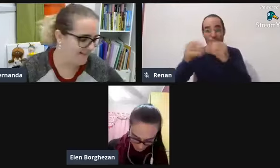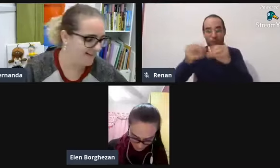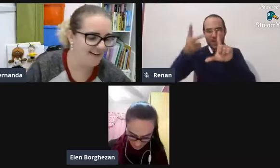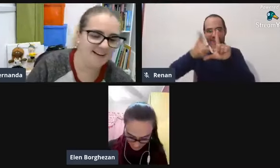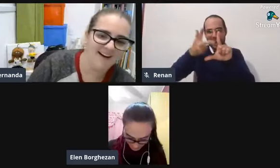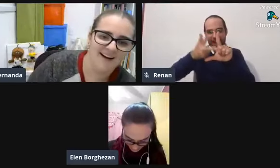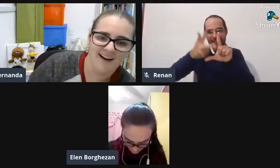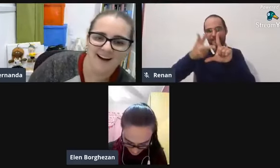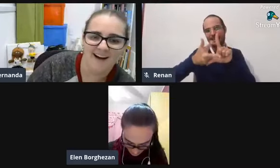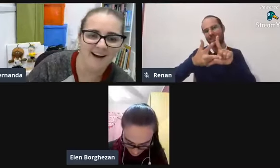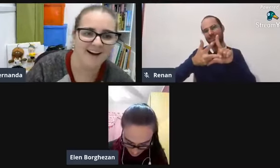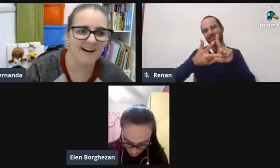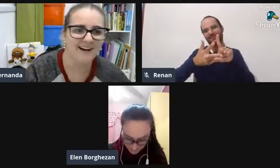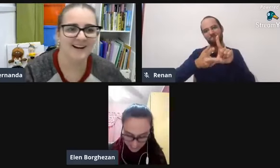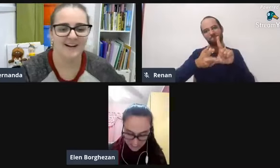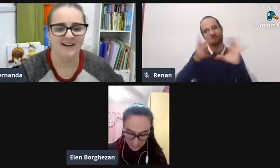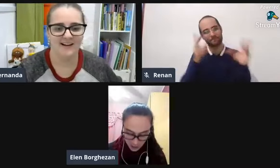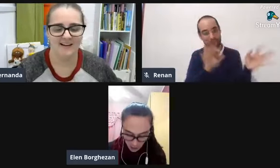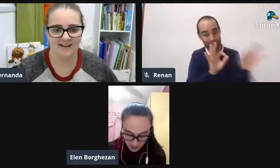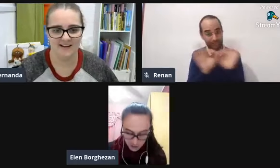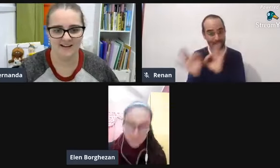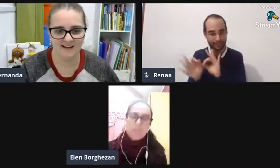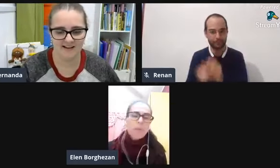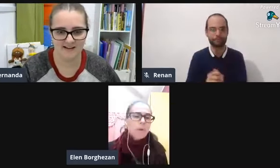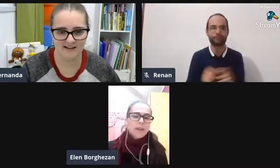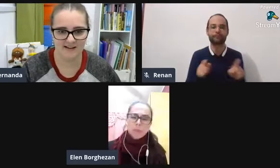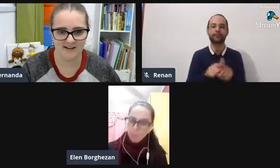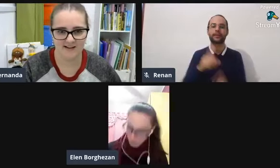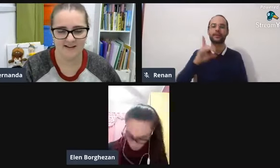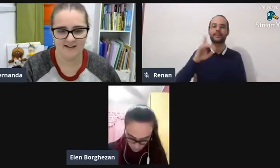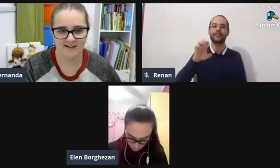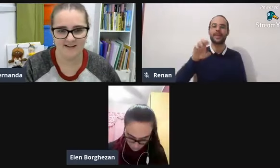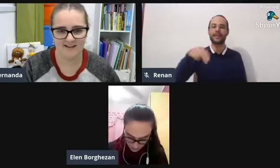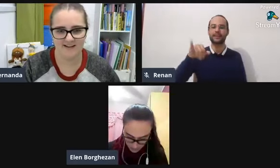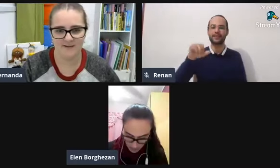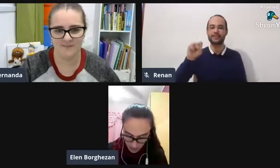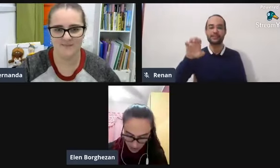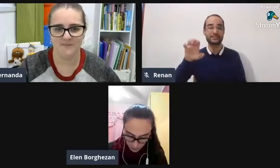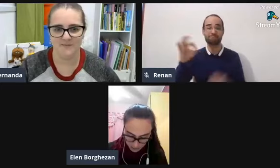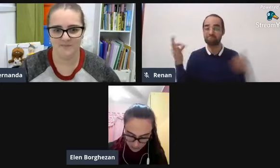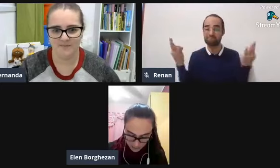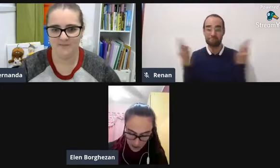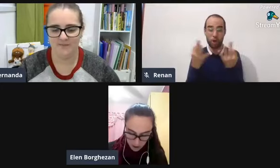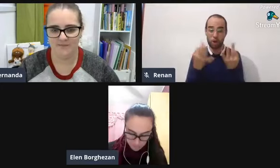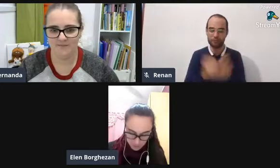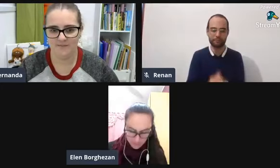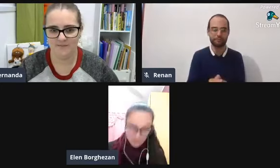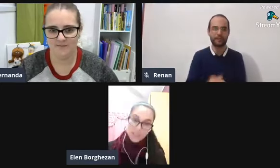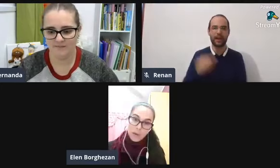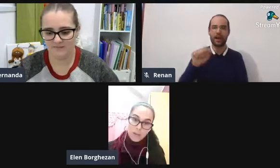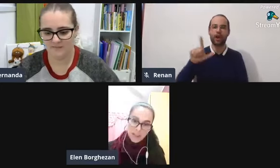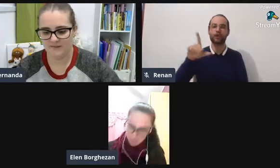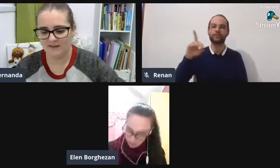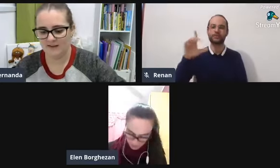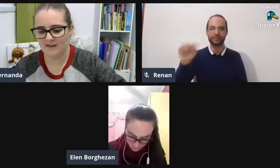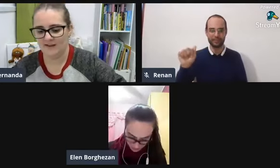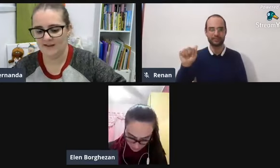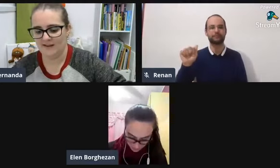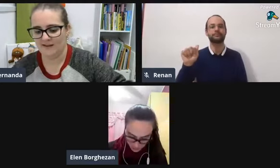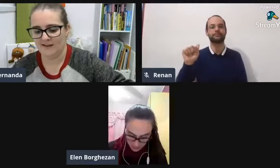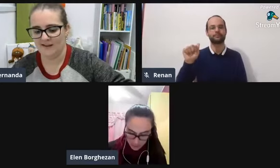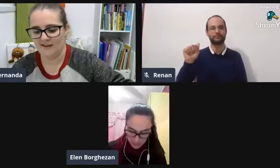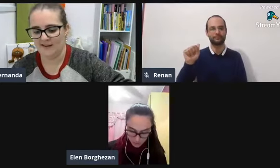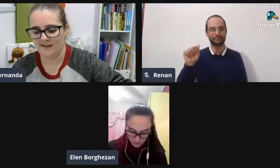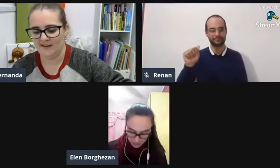sempre. A Denise Jores disse muito bom. A Alda Leabe, deve ser tua amiga, porque não é